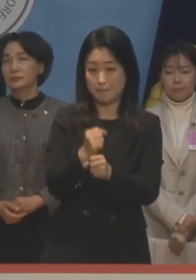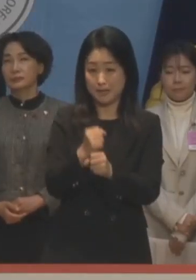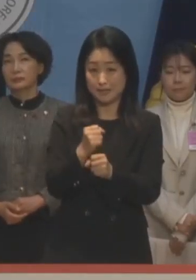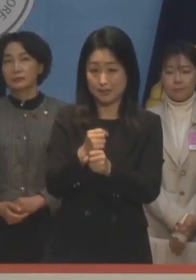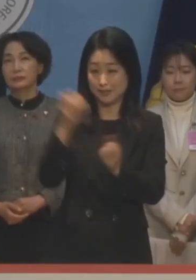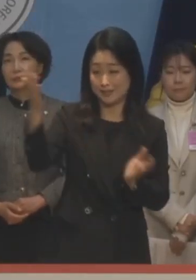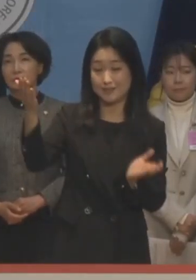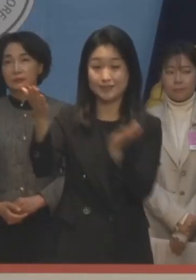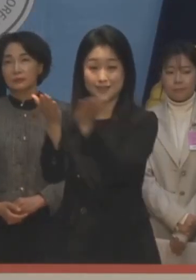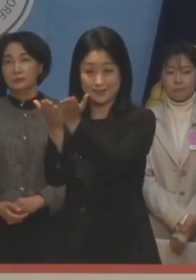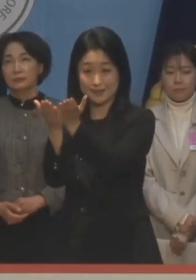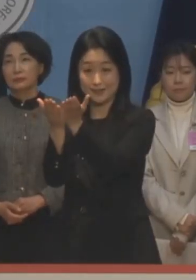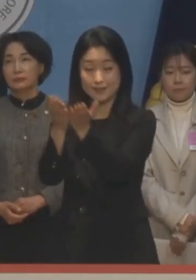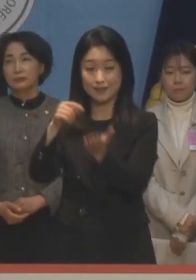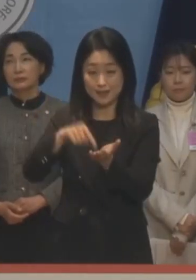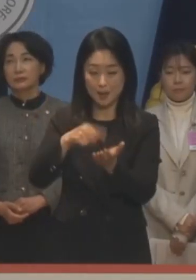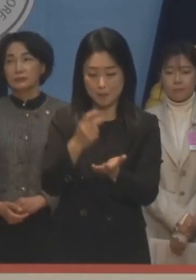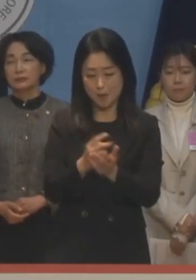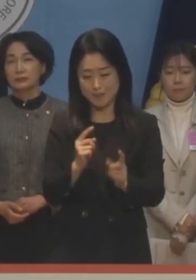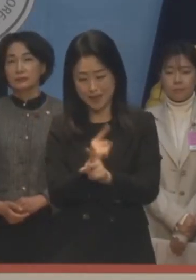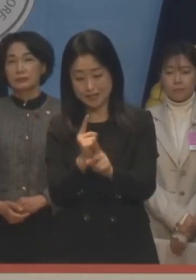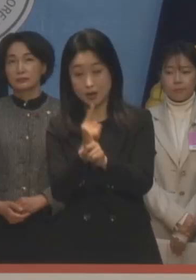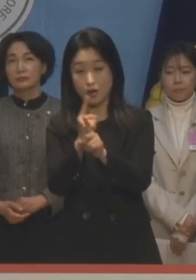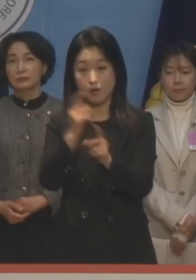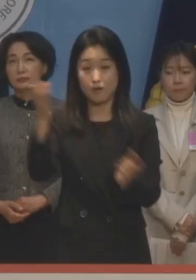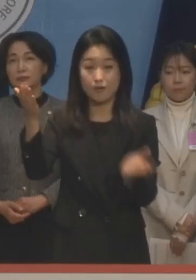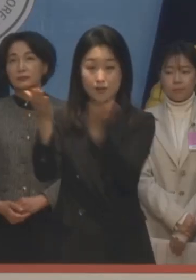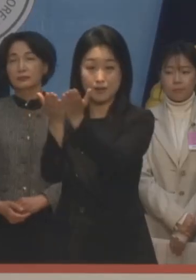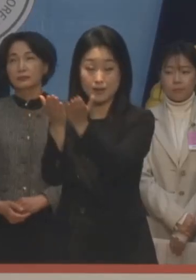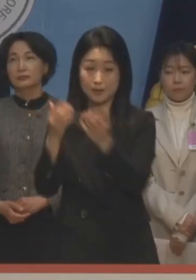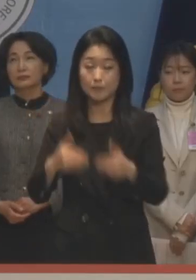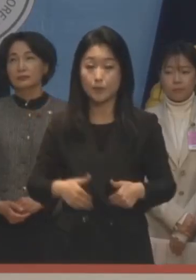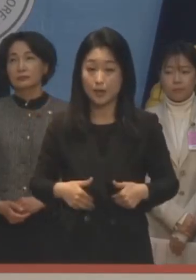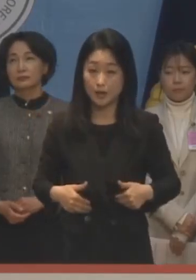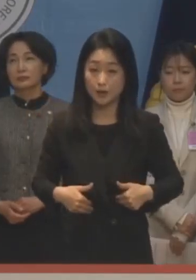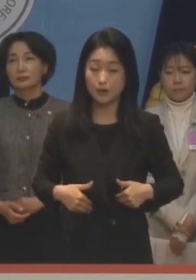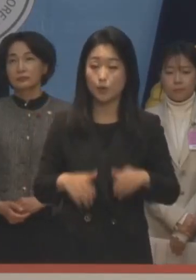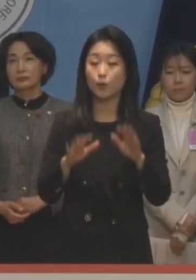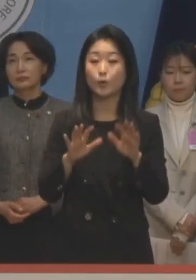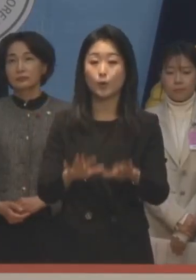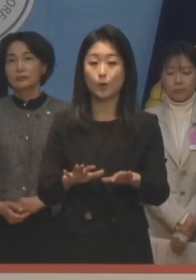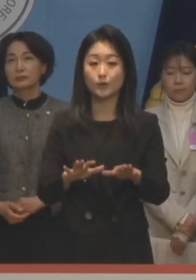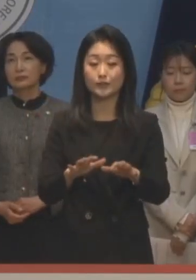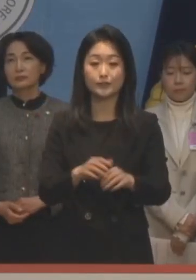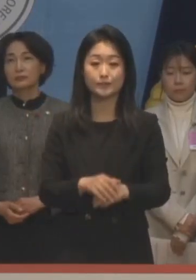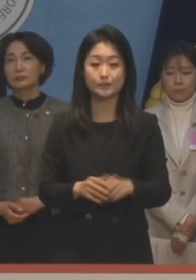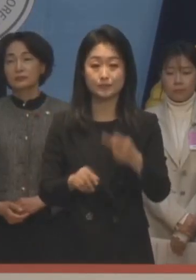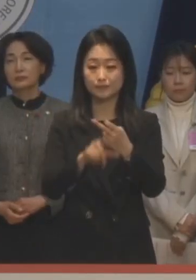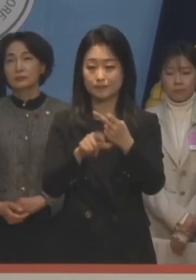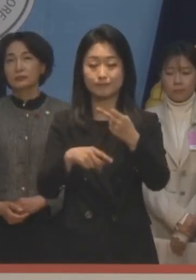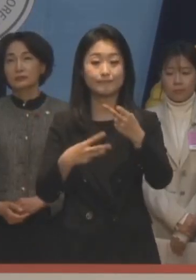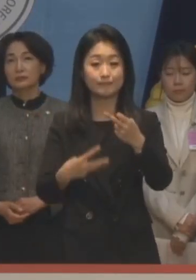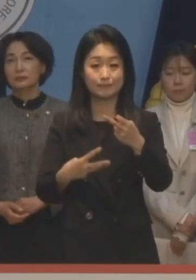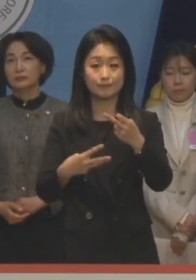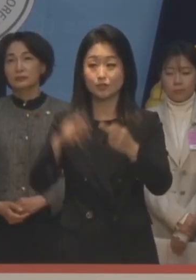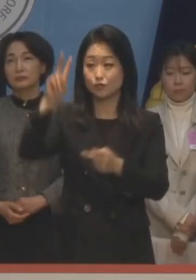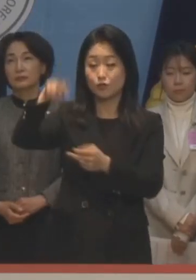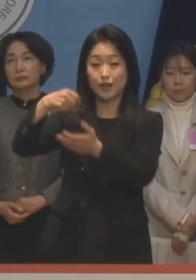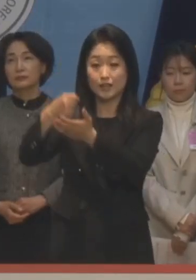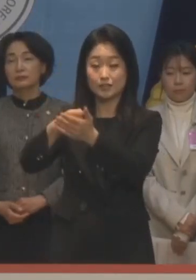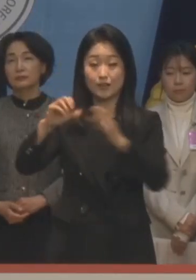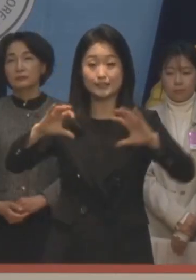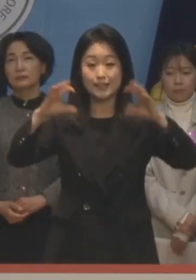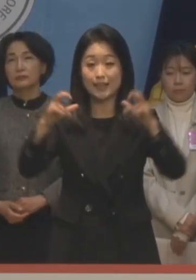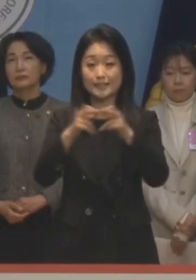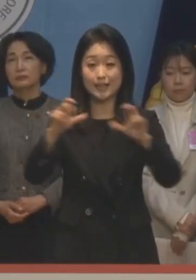즉 국내법 재개정이 필요한 때입니다. 이에 오늘 12월 3일 유엔에서 정한